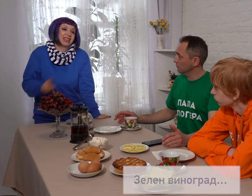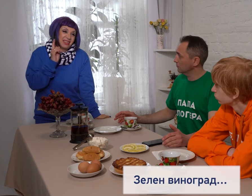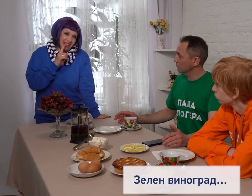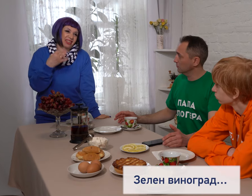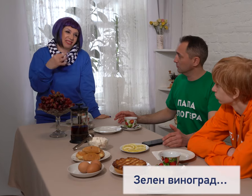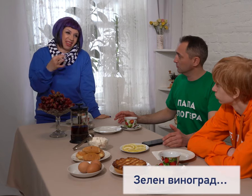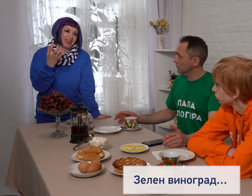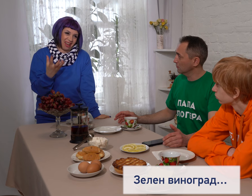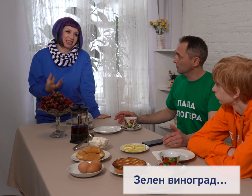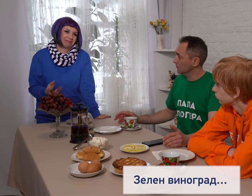Зелен виноград.